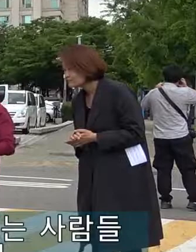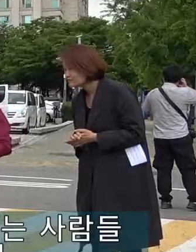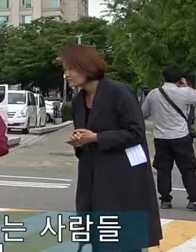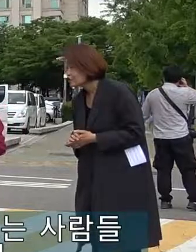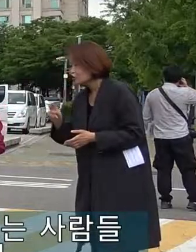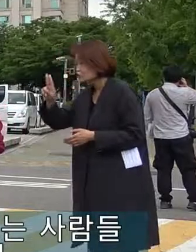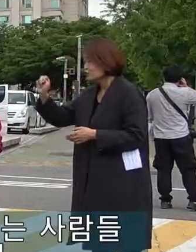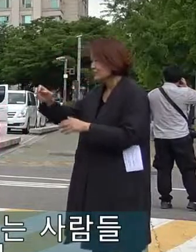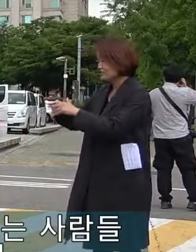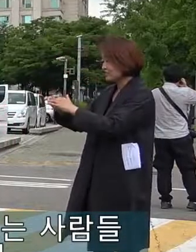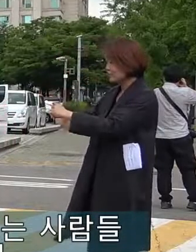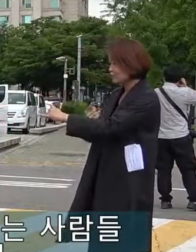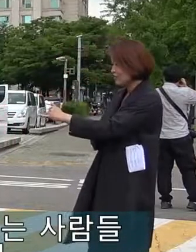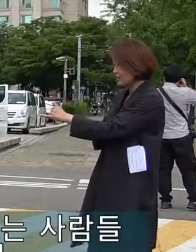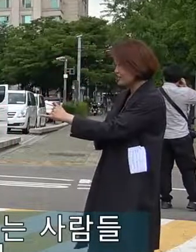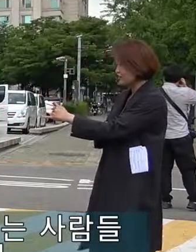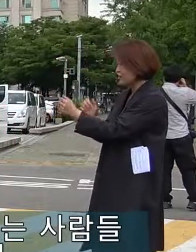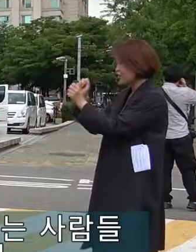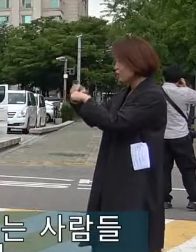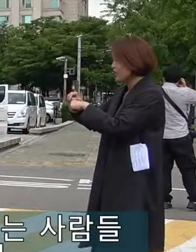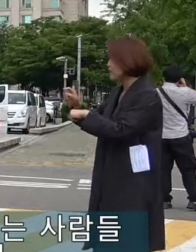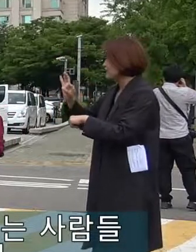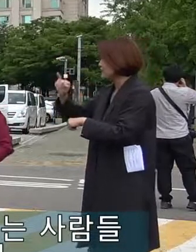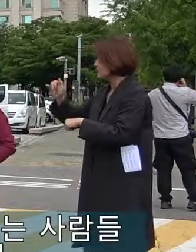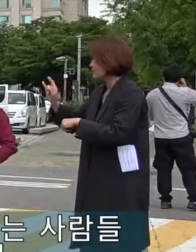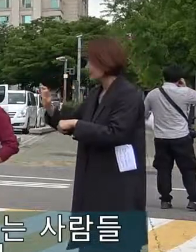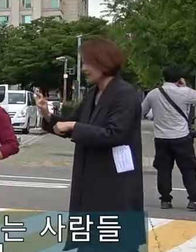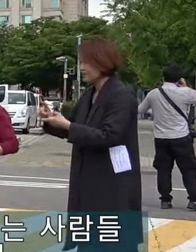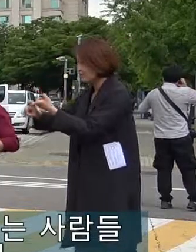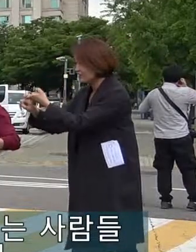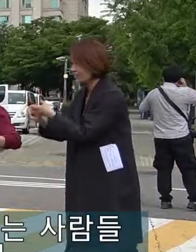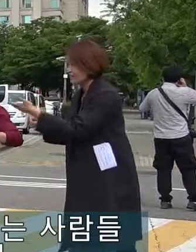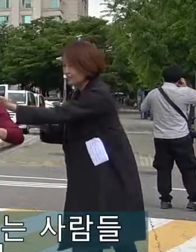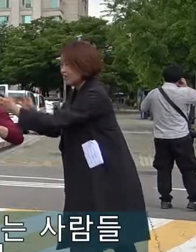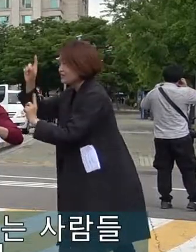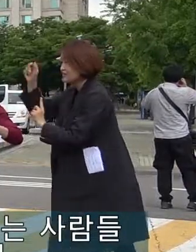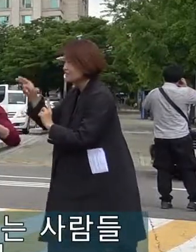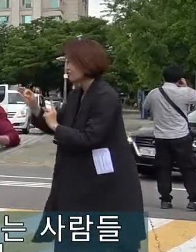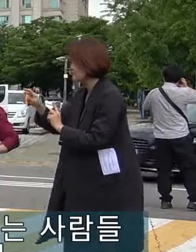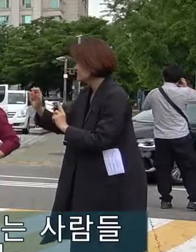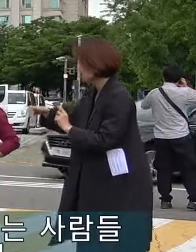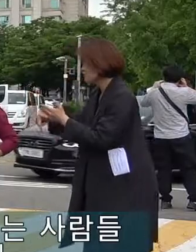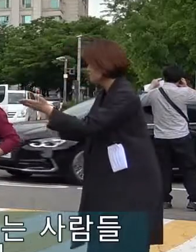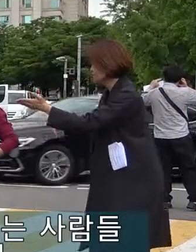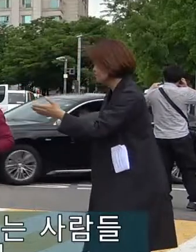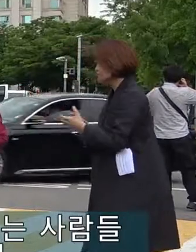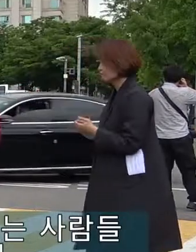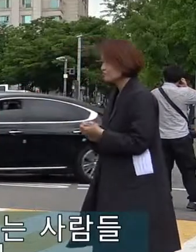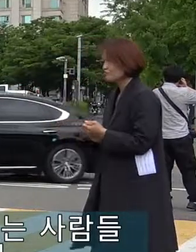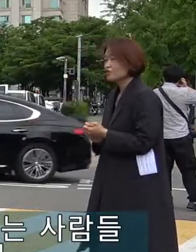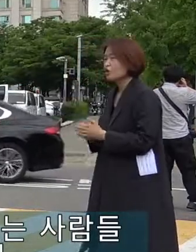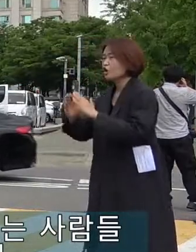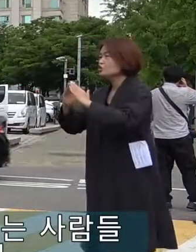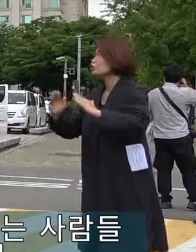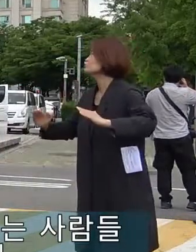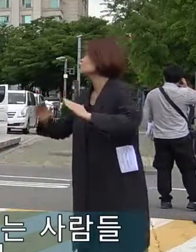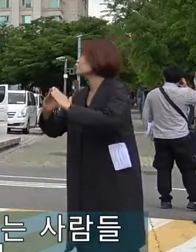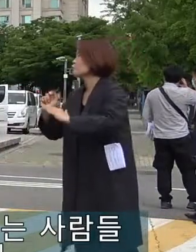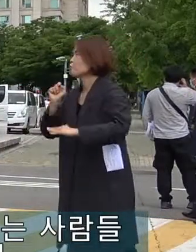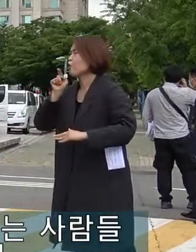우리 유엔장애인 권리협약 이행연대의 우리 이영석 활동하시는 분이었습니다. 그 외에 우리 멀리 전주에서도